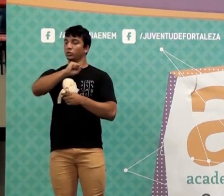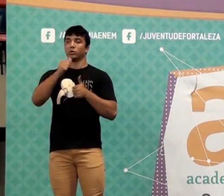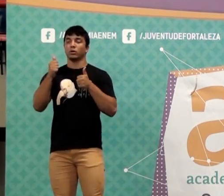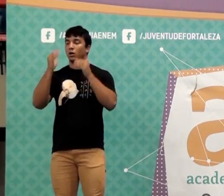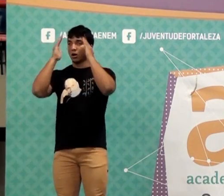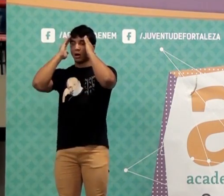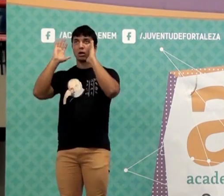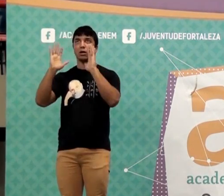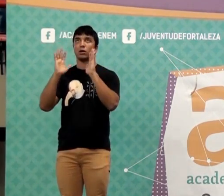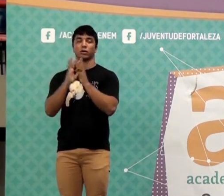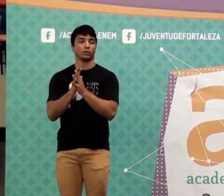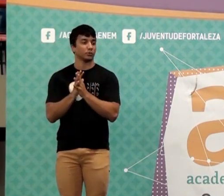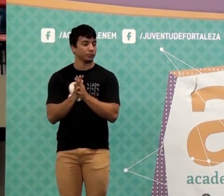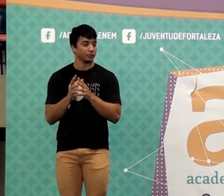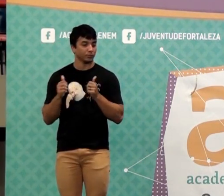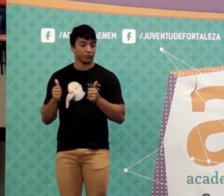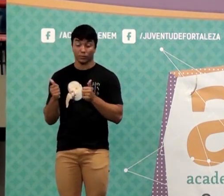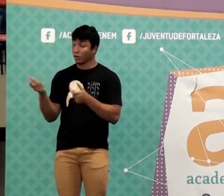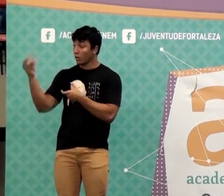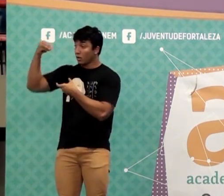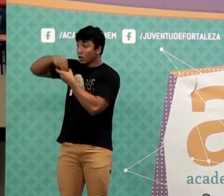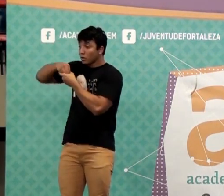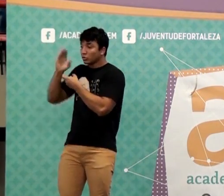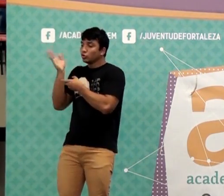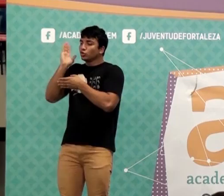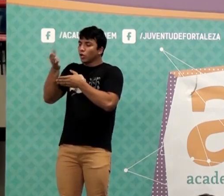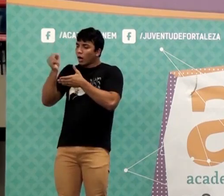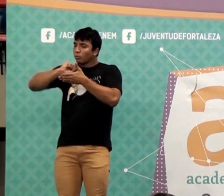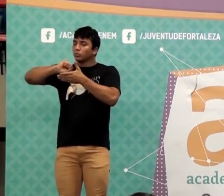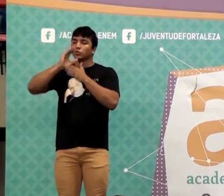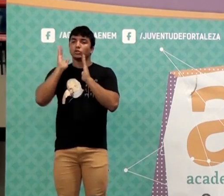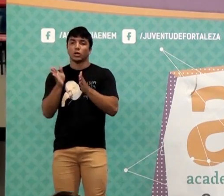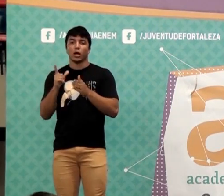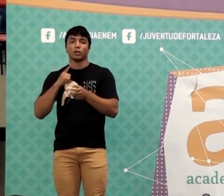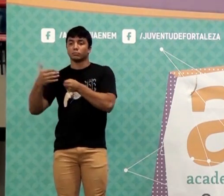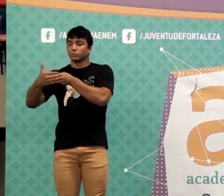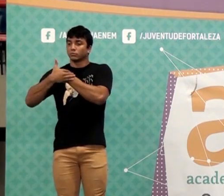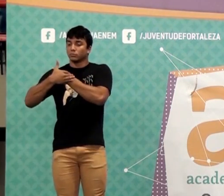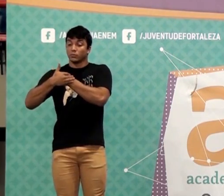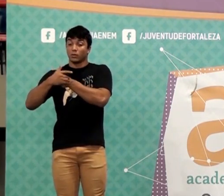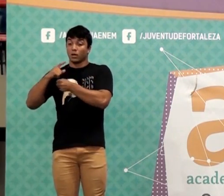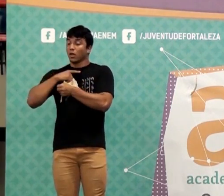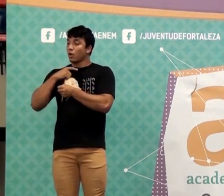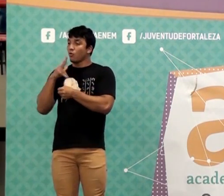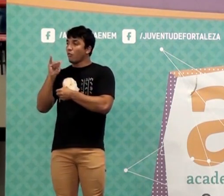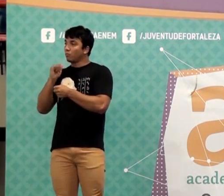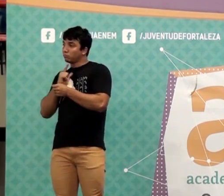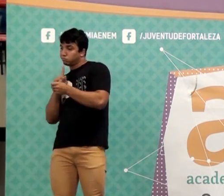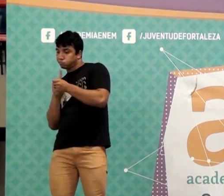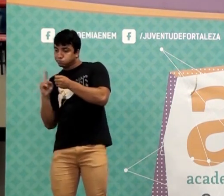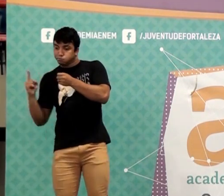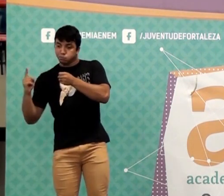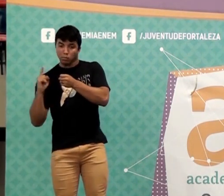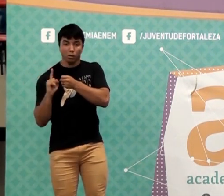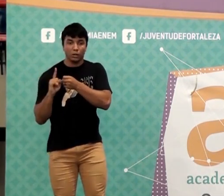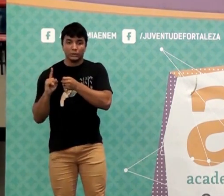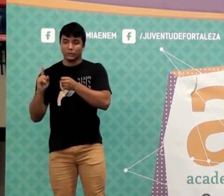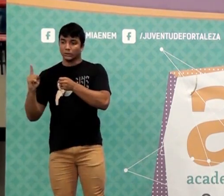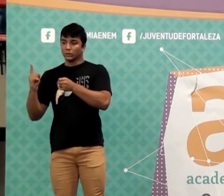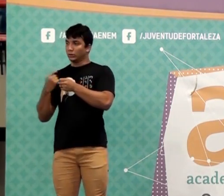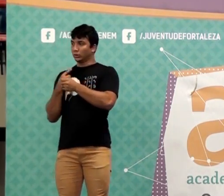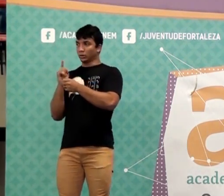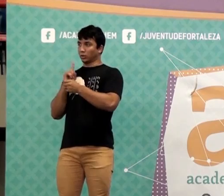pedra. Como eu estou protegido por esses muros de pedra, eu não vou sair daqui de dentro, a não